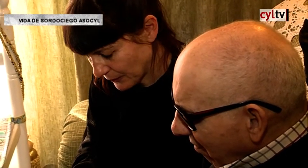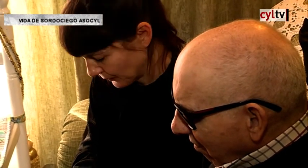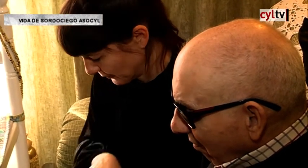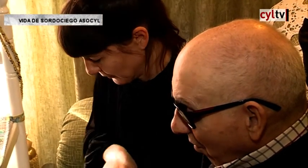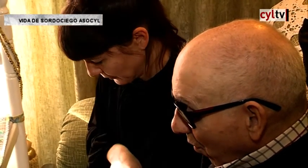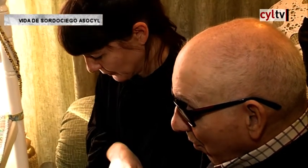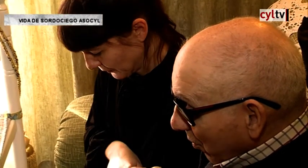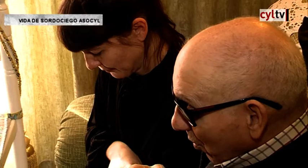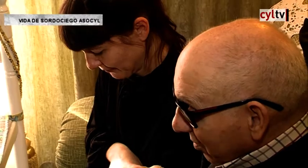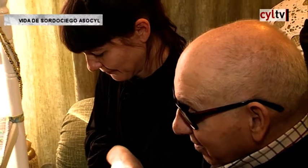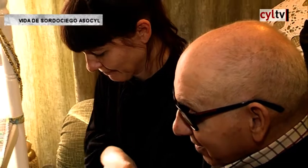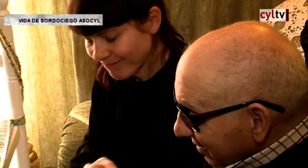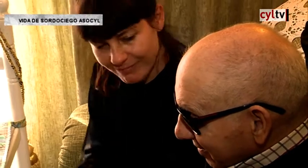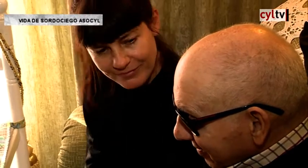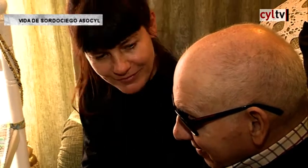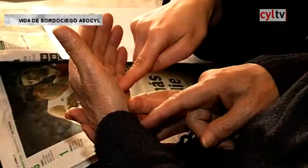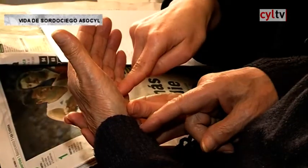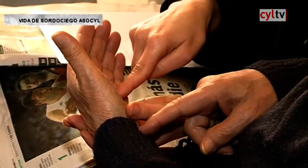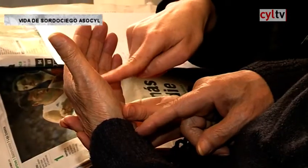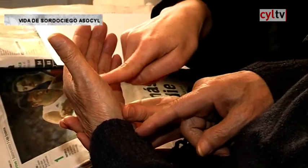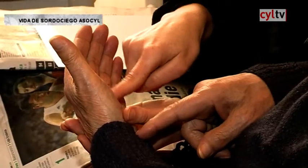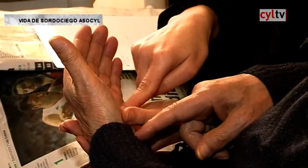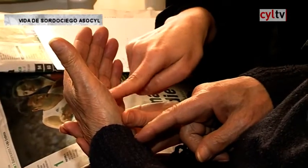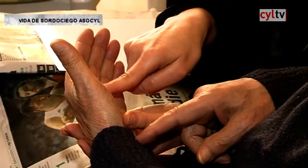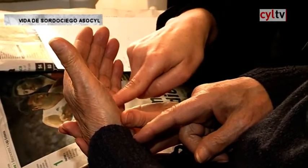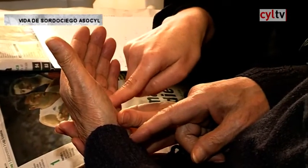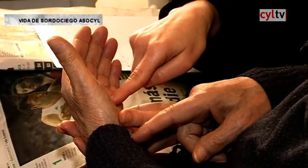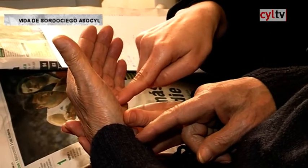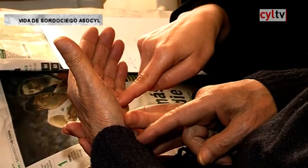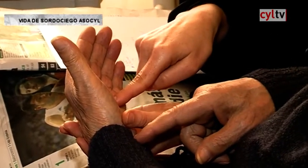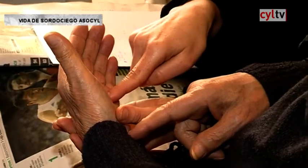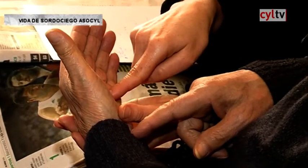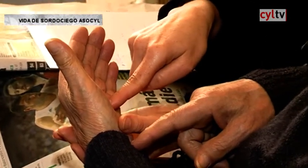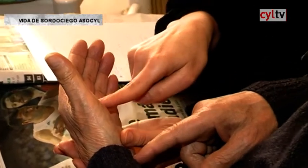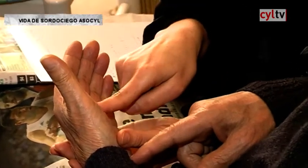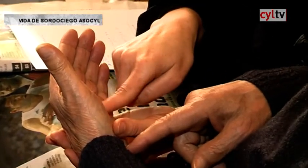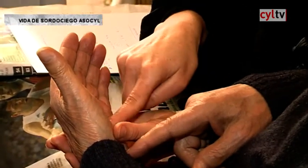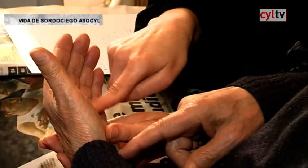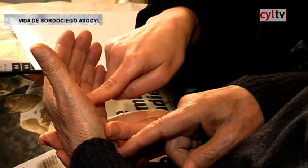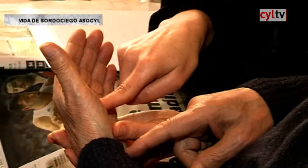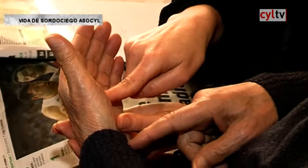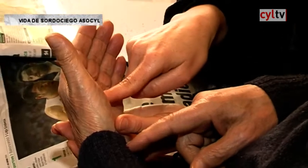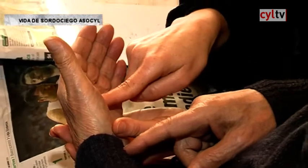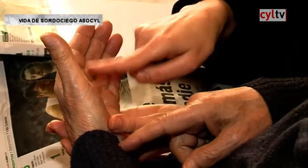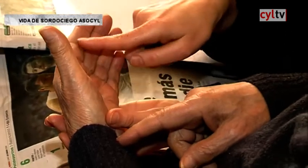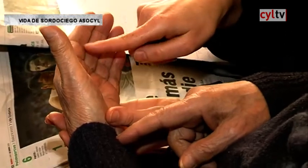Rosario que es su mujer. Sí, es sorda, pero ella sí ve. Si faltara Rosario, él tendría un problema añadido.